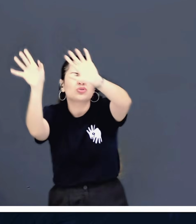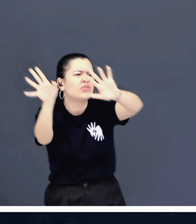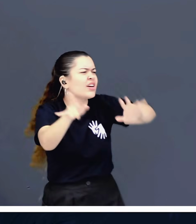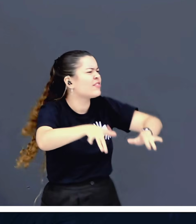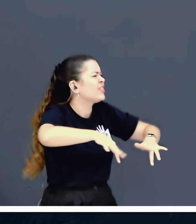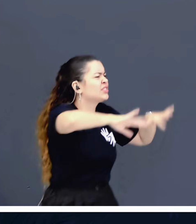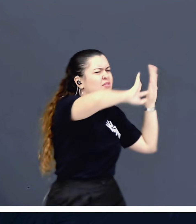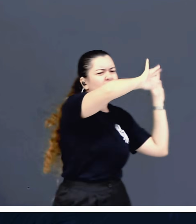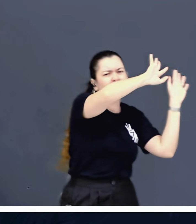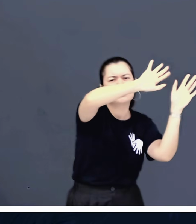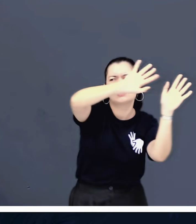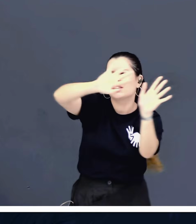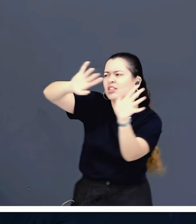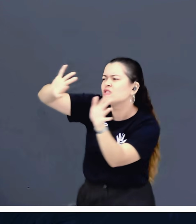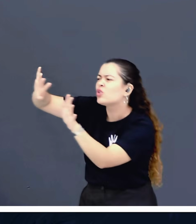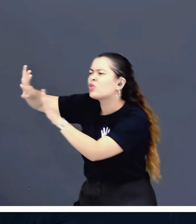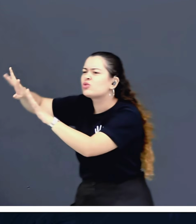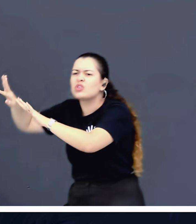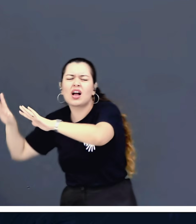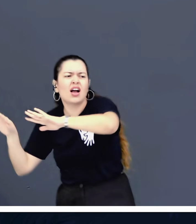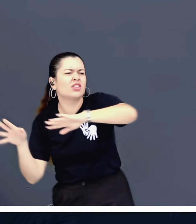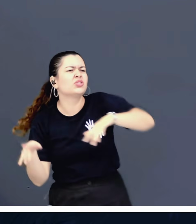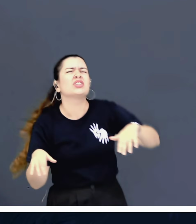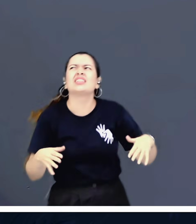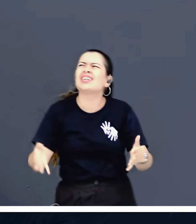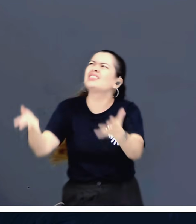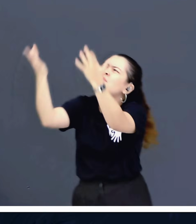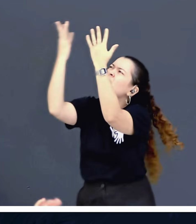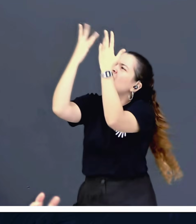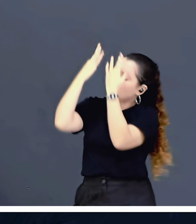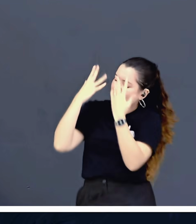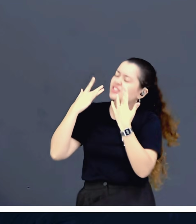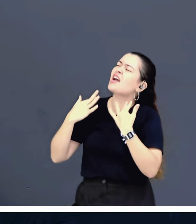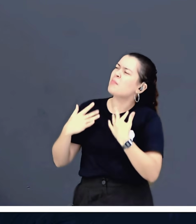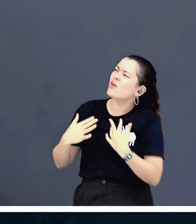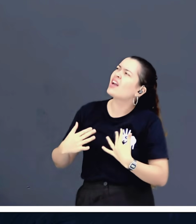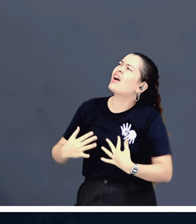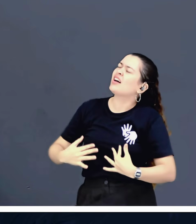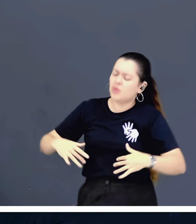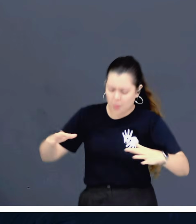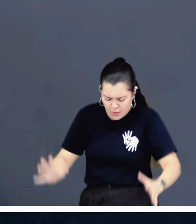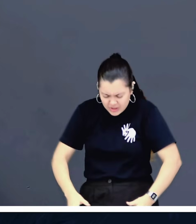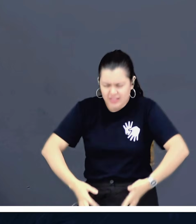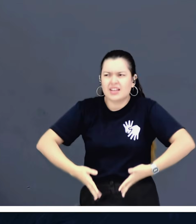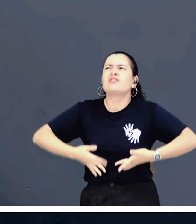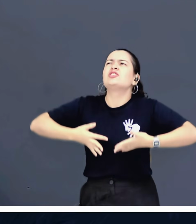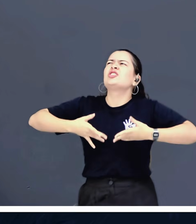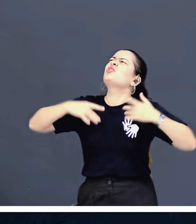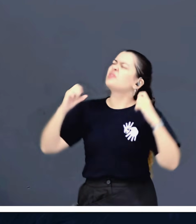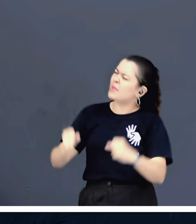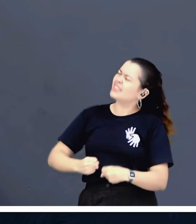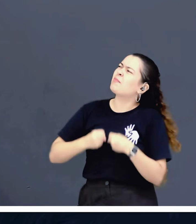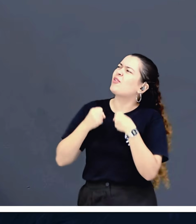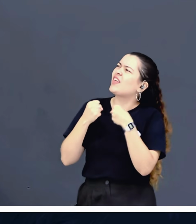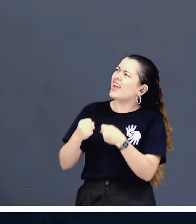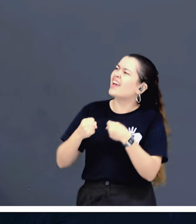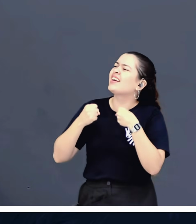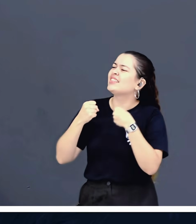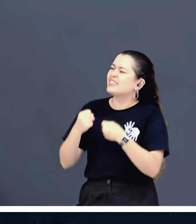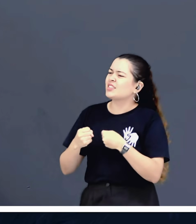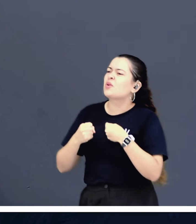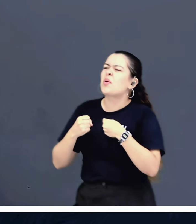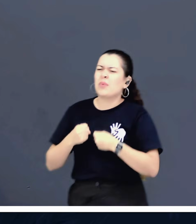que vai chover. Vai chover de quase estranhas por todos os lados. E nesse temporal eu quero sair molhado, olhar e revestido por esse